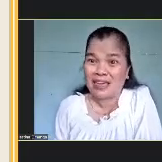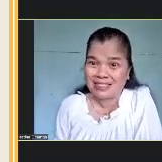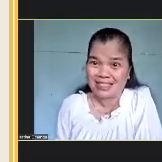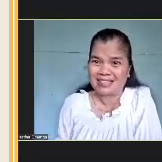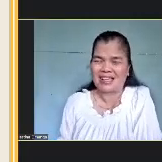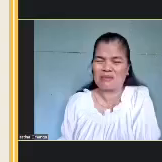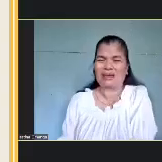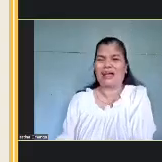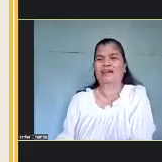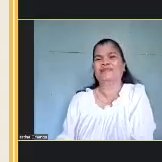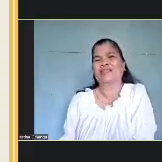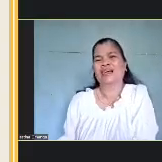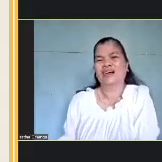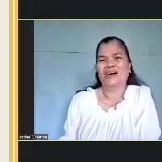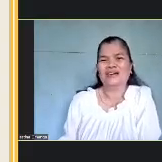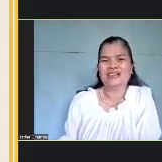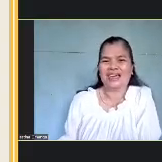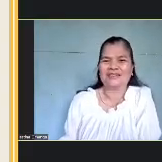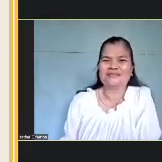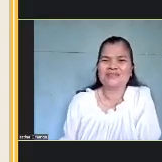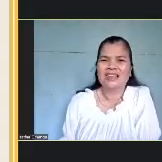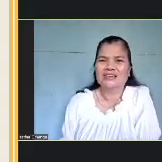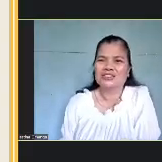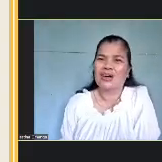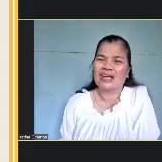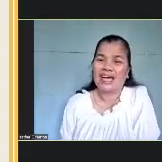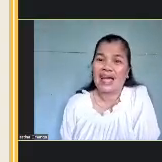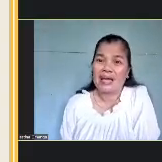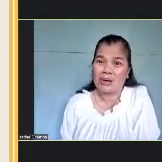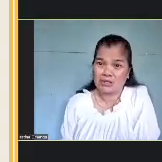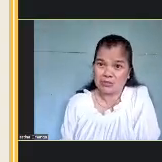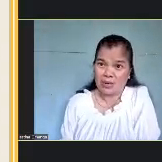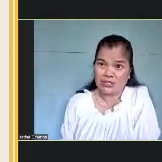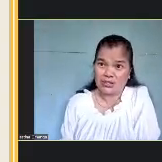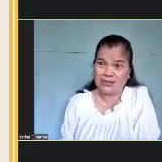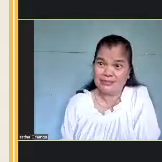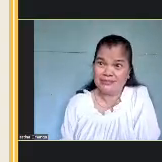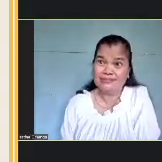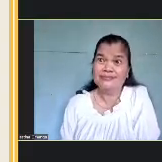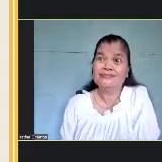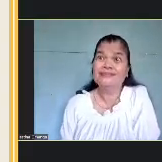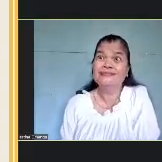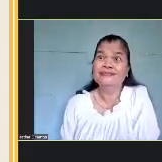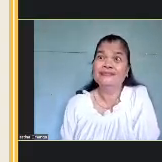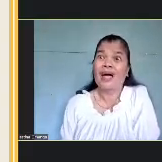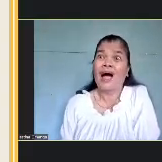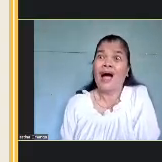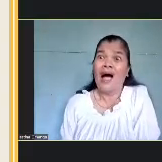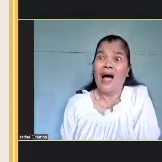Making faces, sabi nga. Okay. So again, eyebrow expression.